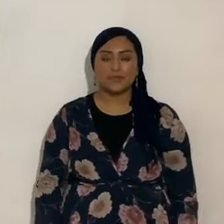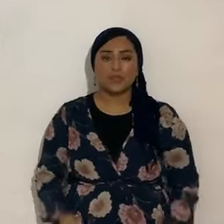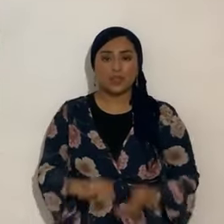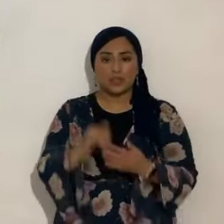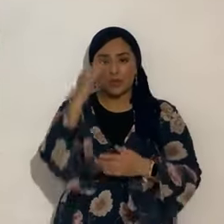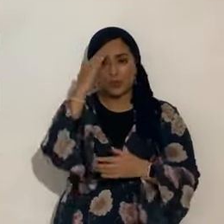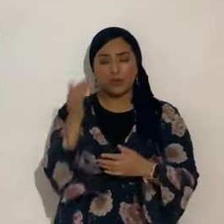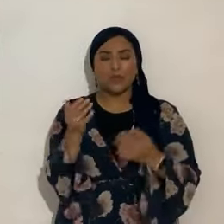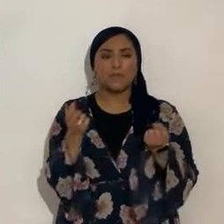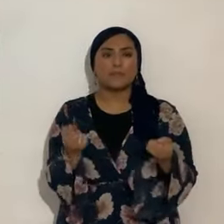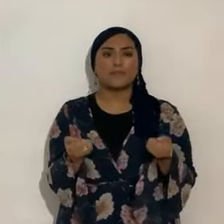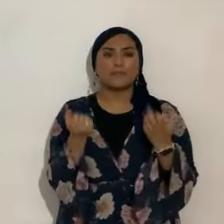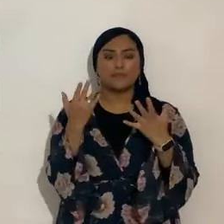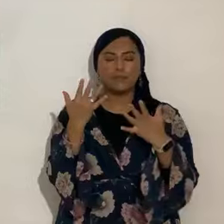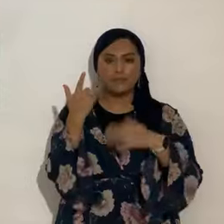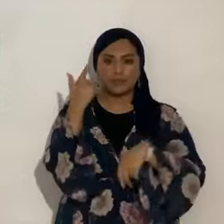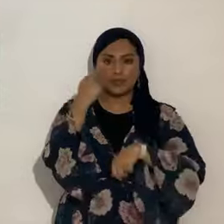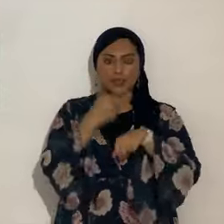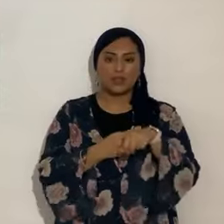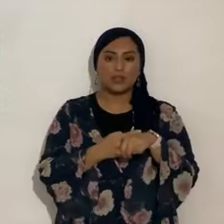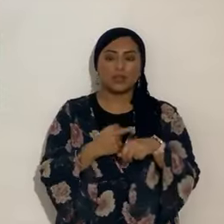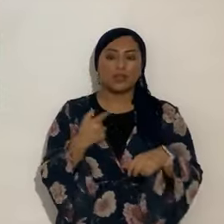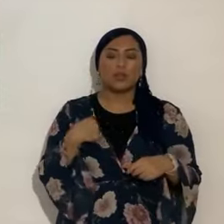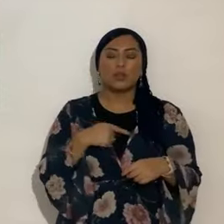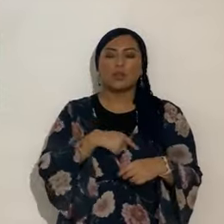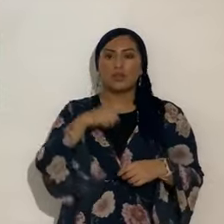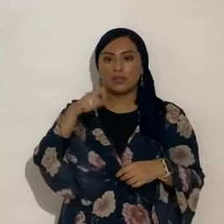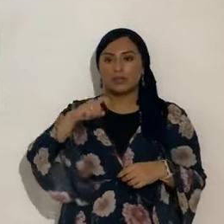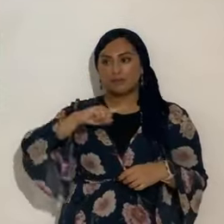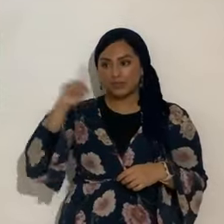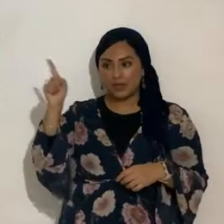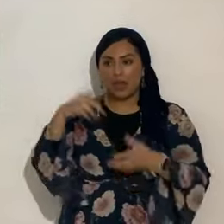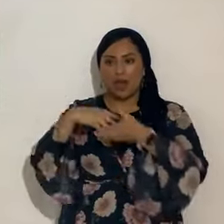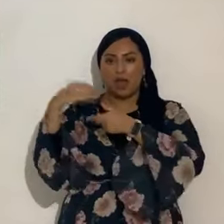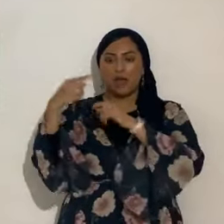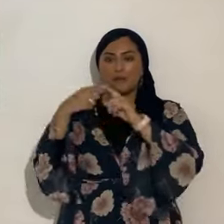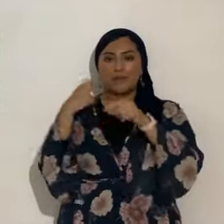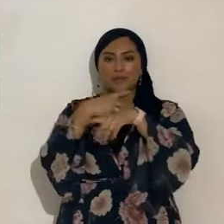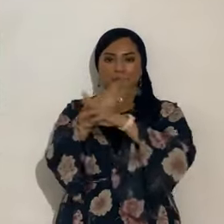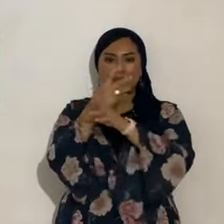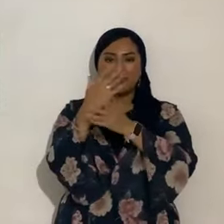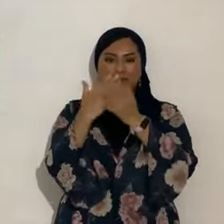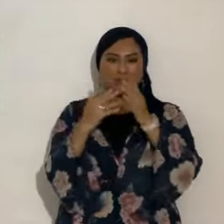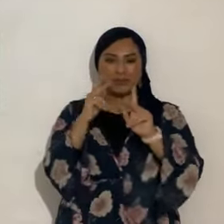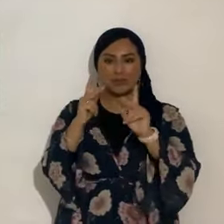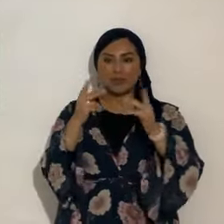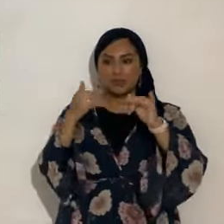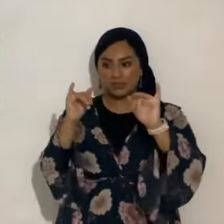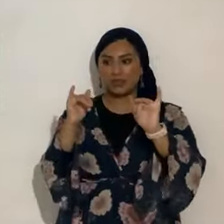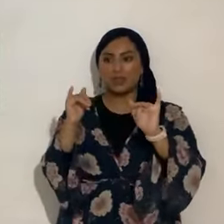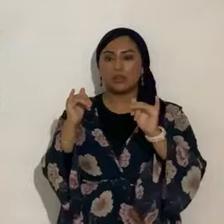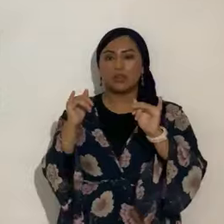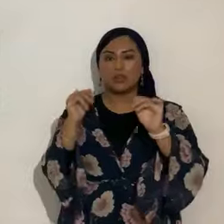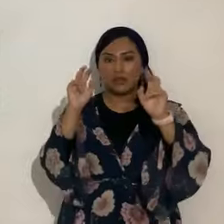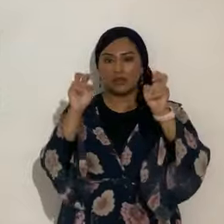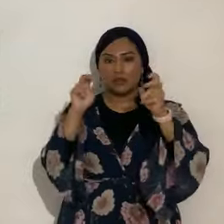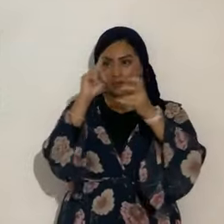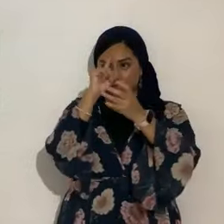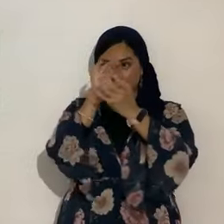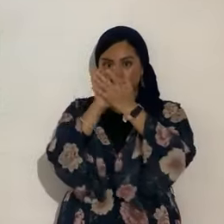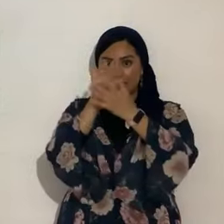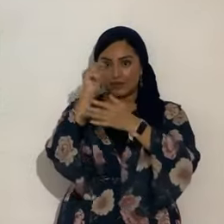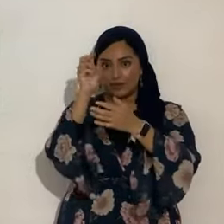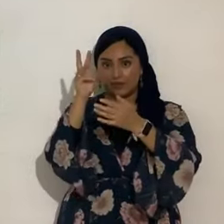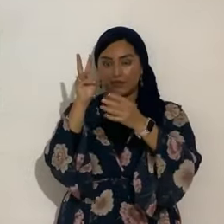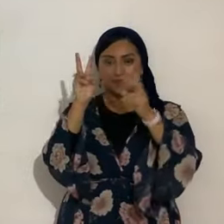eso muchas veces se tienen que sacar de las videollamadas a personas que todavía tienen, se dicen